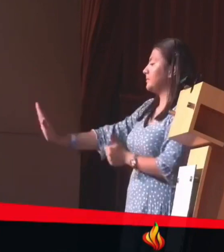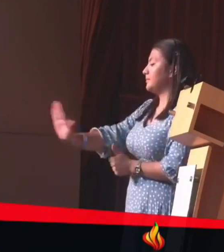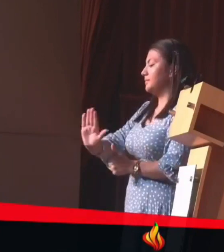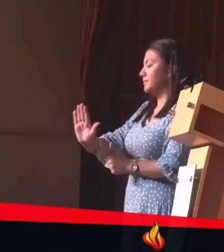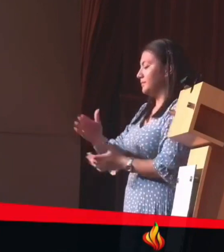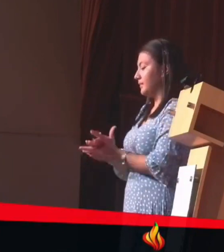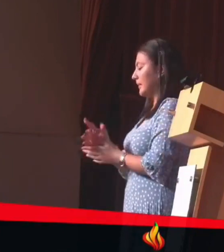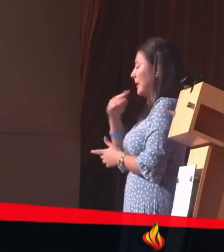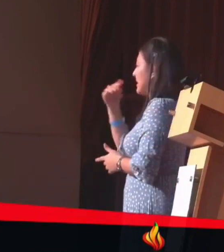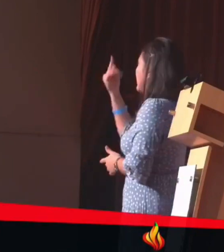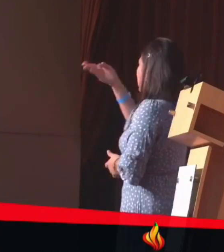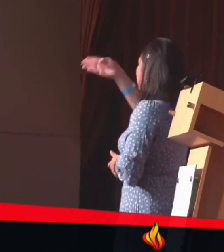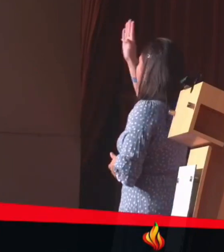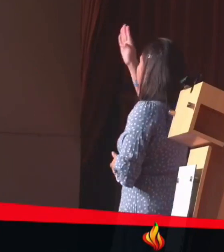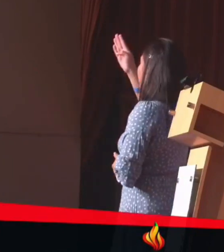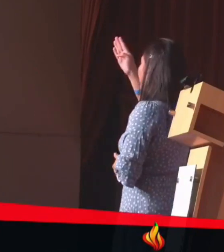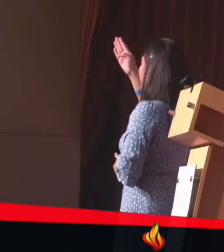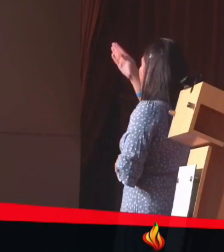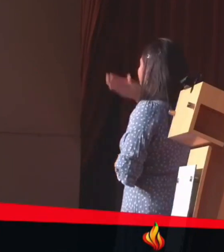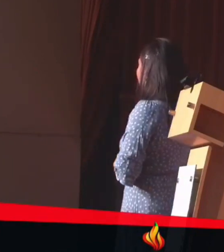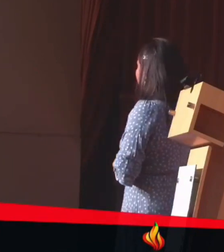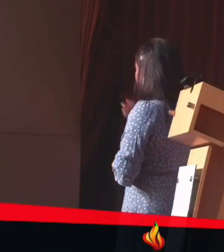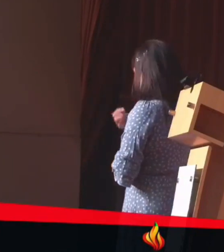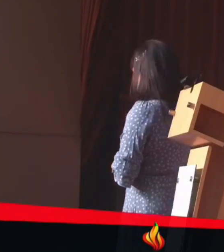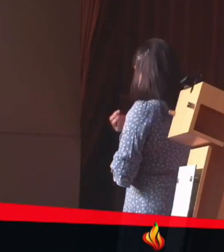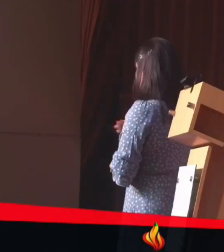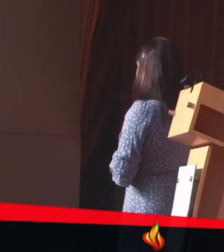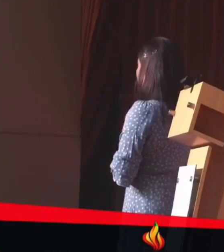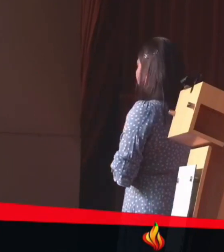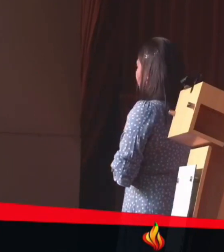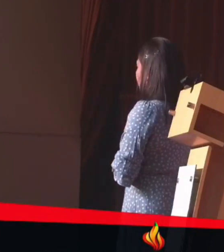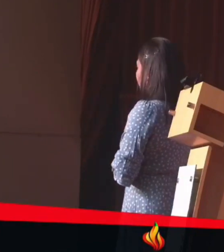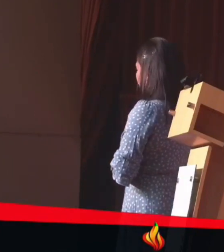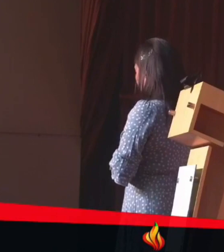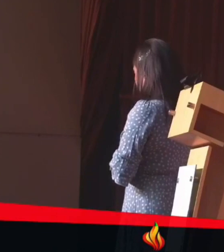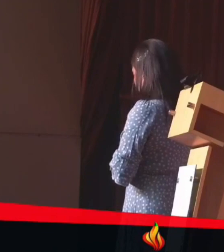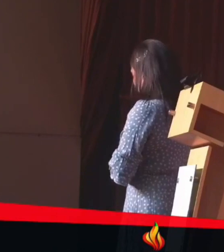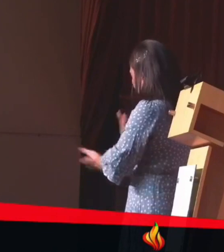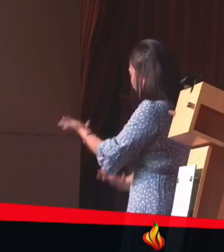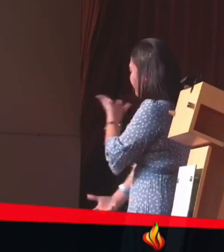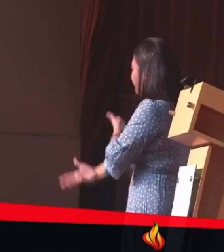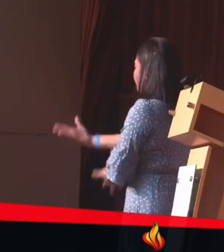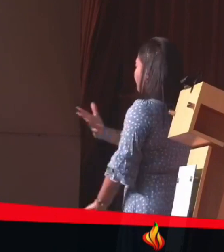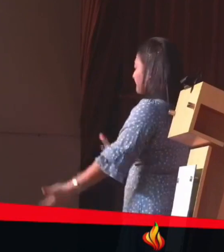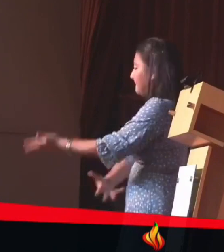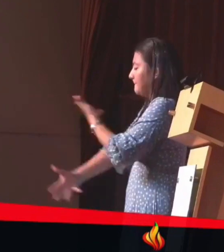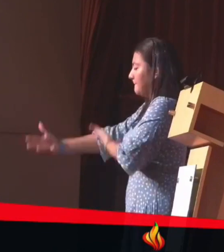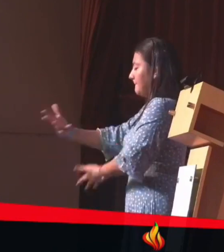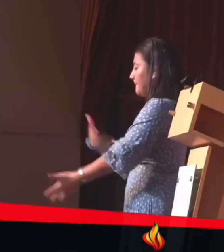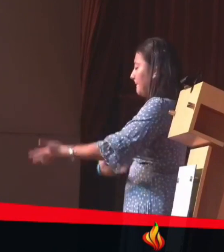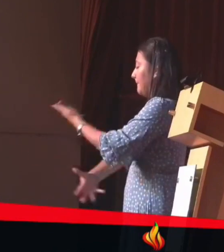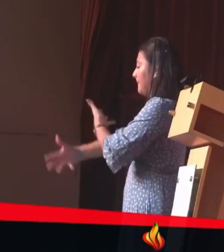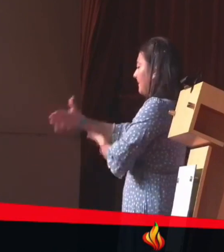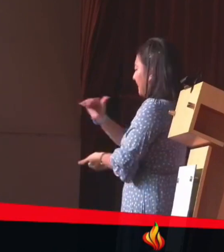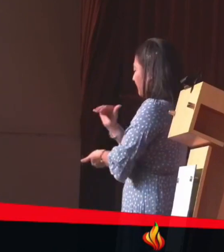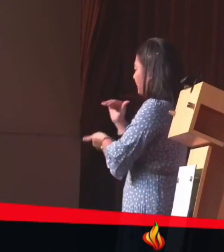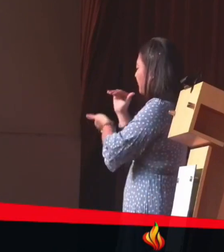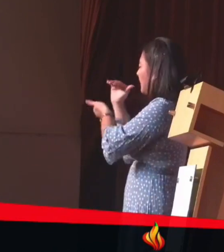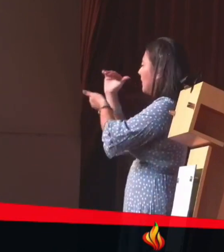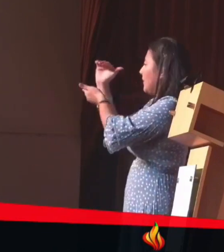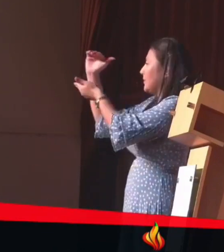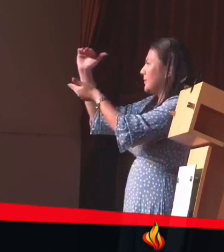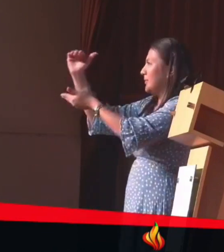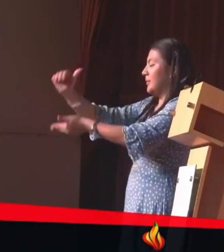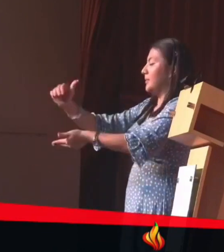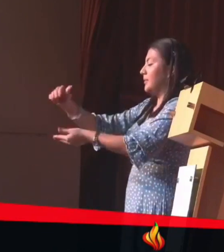Le dije al Señor, déjame, permíteme transmitir un tesoro a la juventud del Distrito